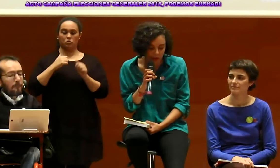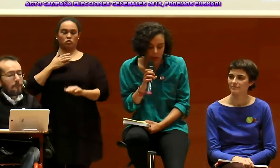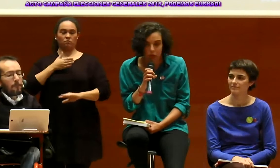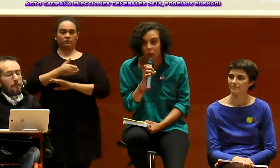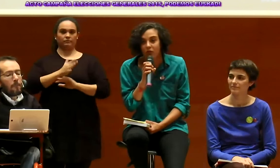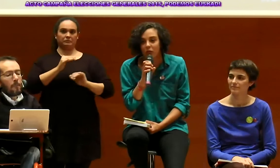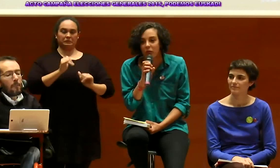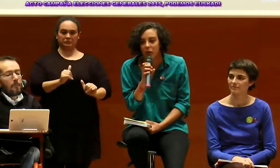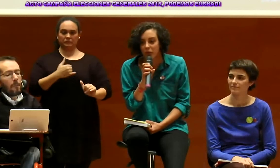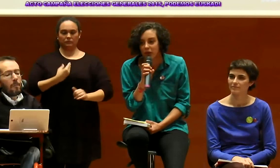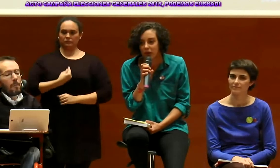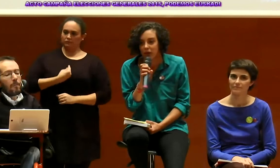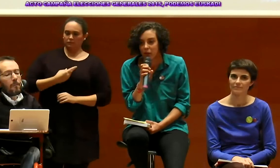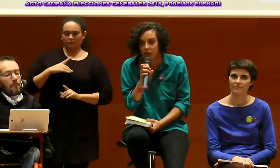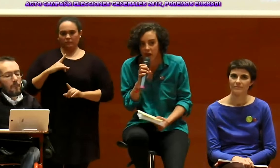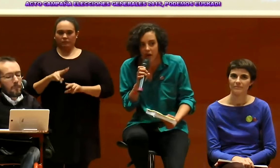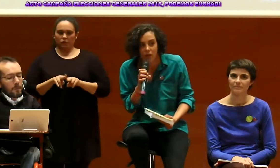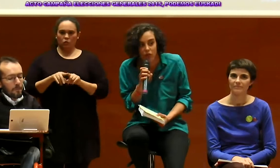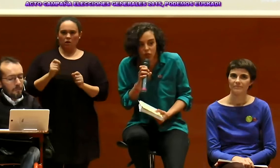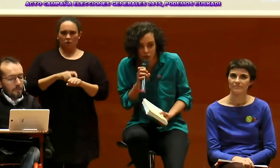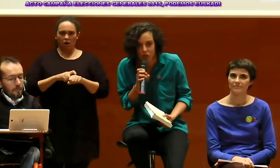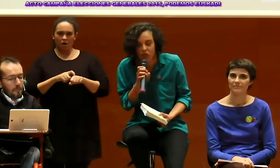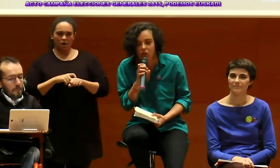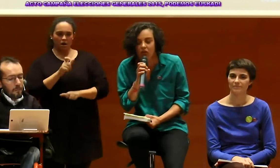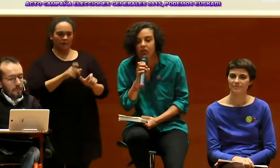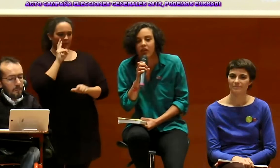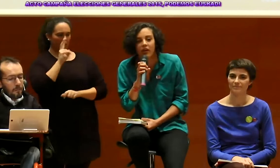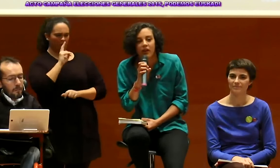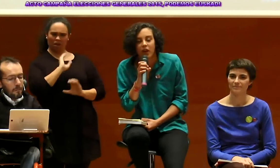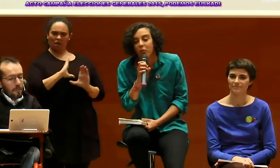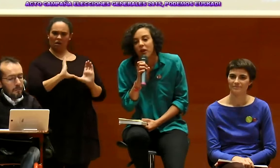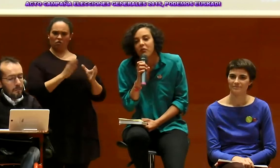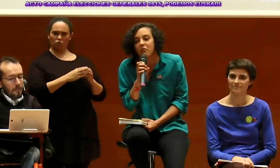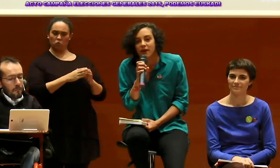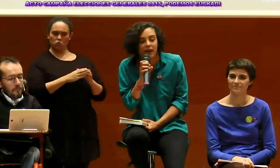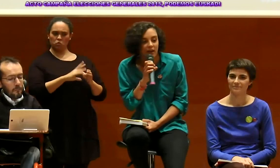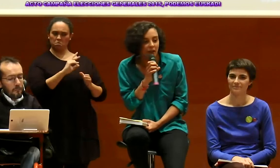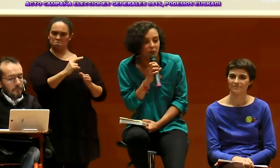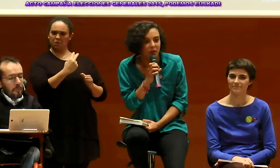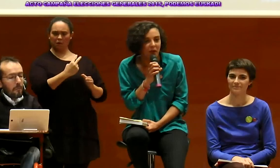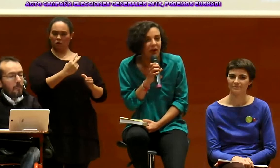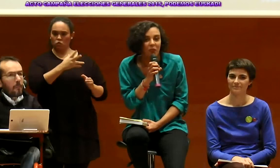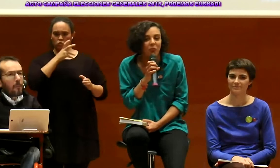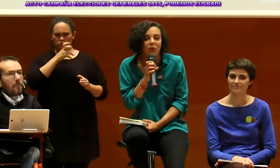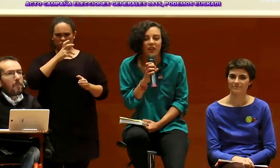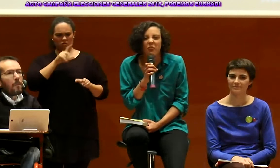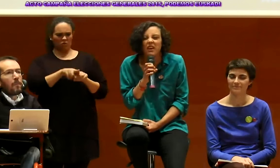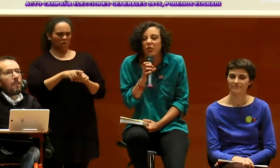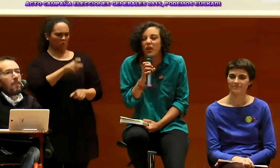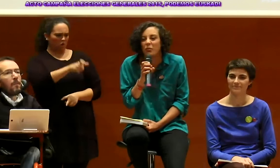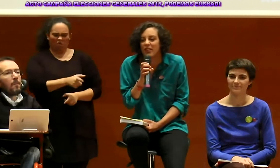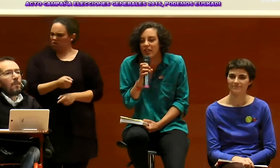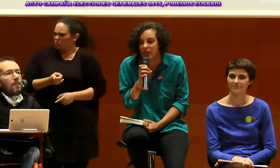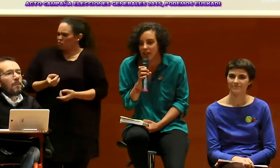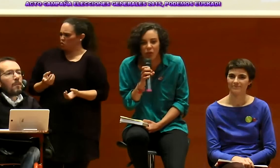allí, yo lo pasaba muy mal porque veía a todos estos señores que me miraban fatal. Me miraban como preguntándome, ¿y